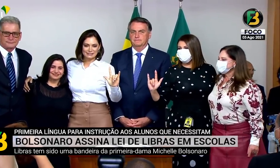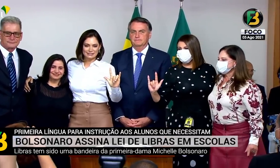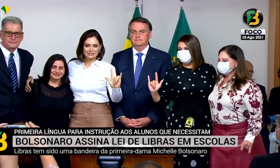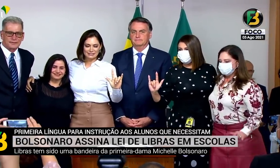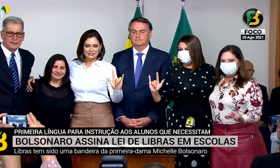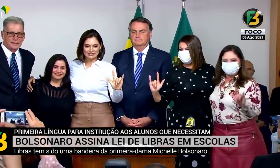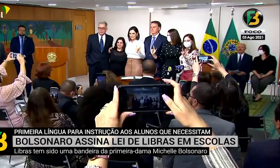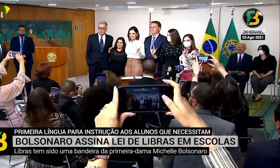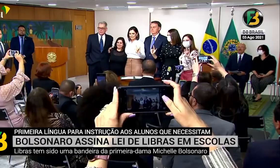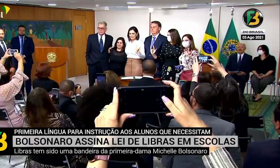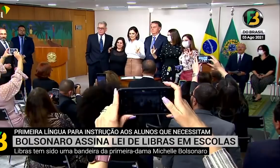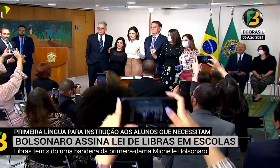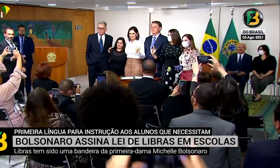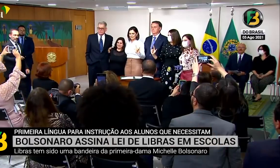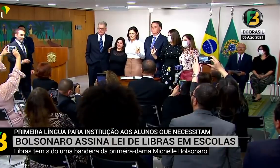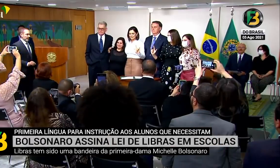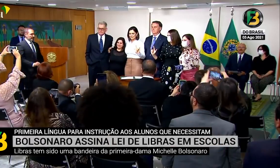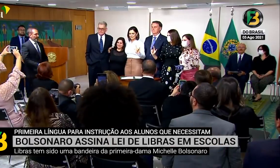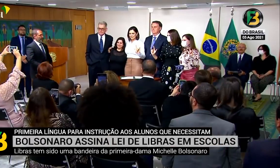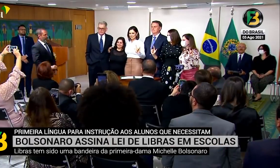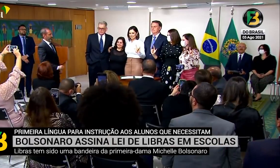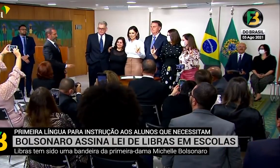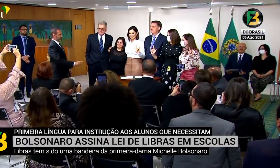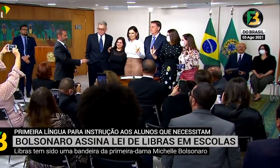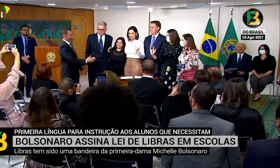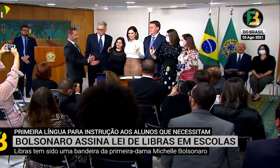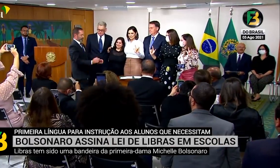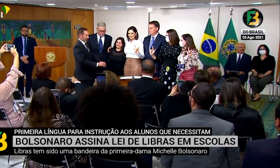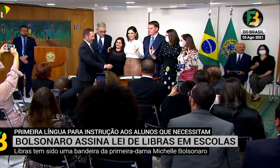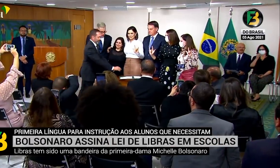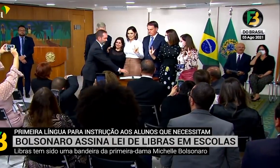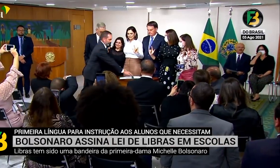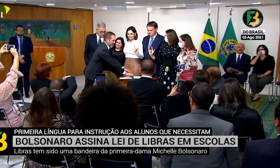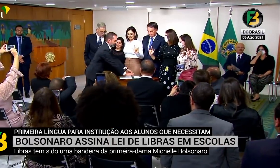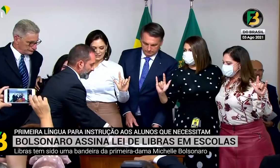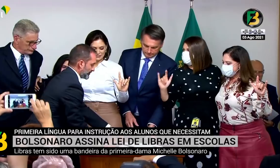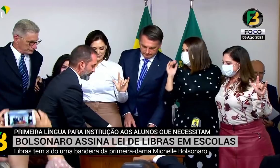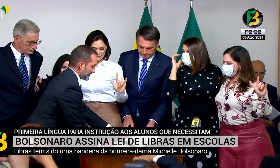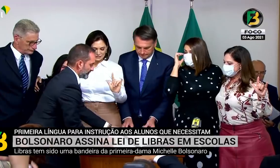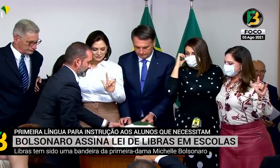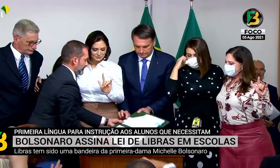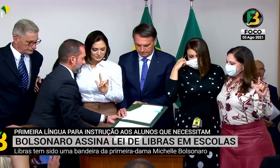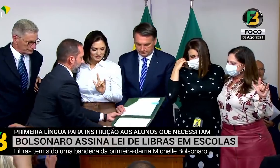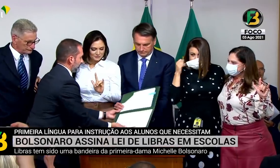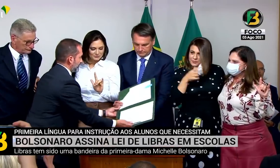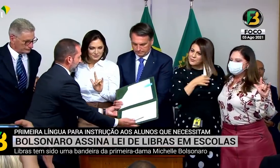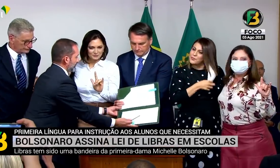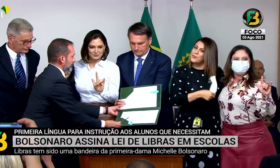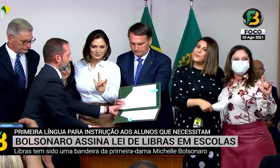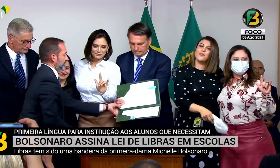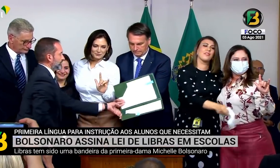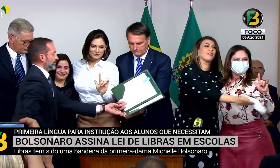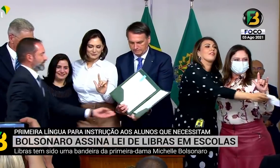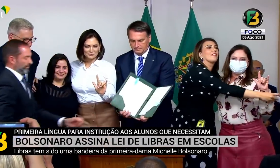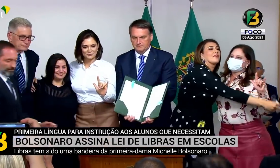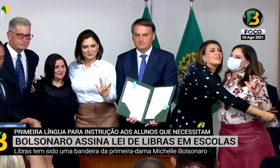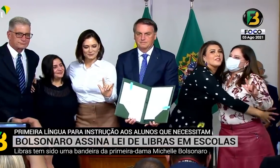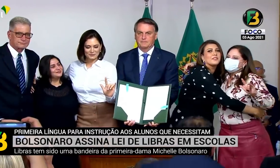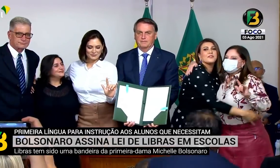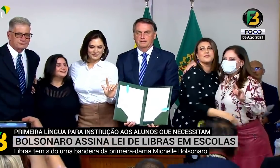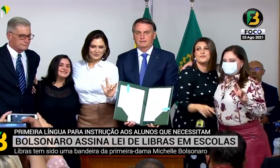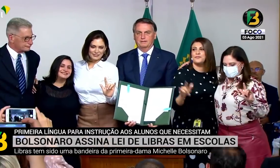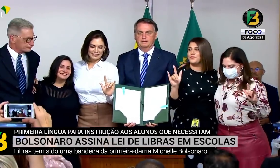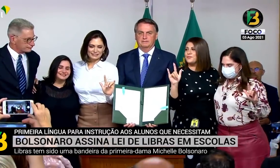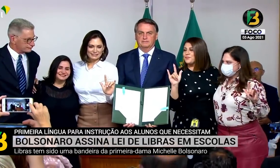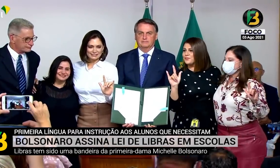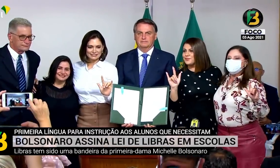associadas. Autor da proposta, o deputado Marcelo Aro, PP Minas Gerais, afirma que para os surdos brasileiros, a língua